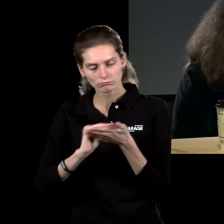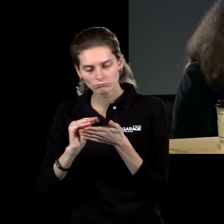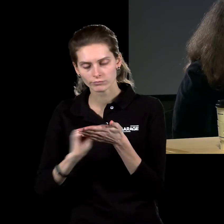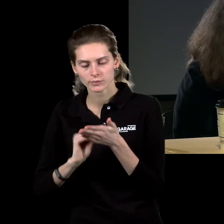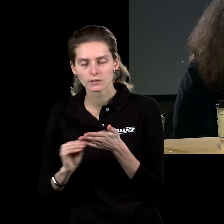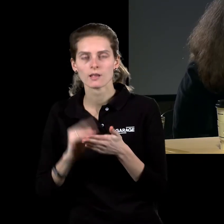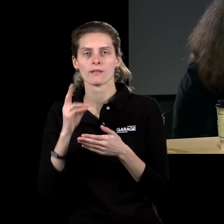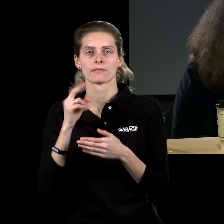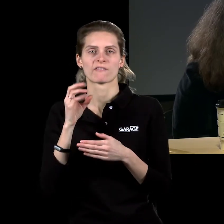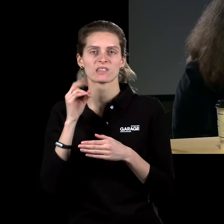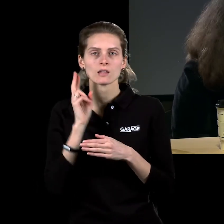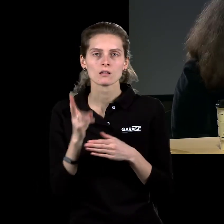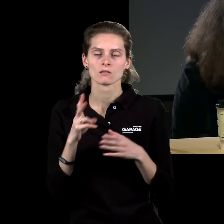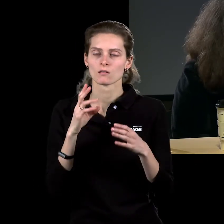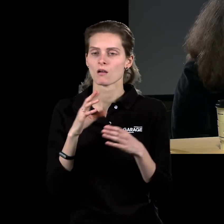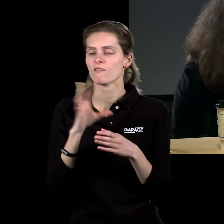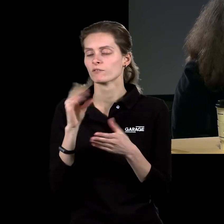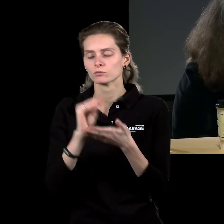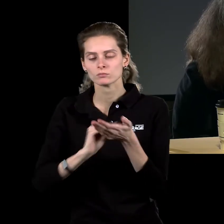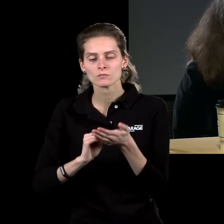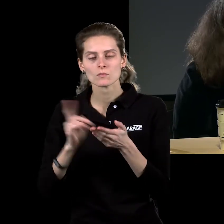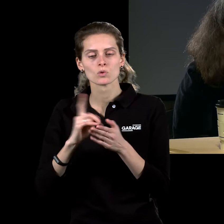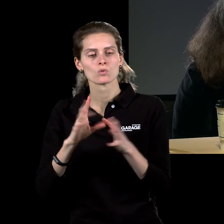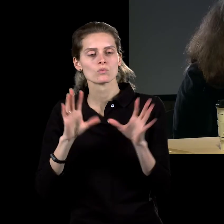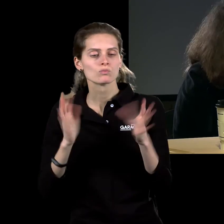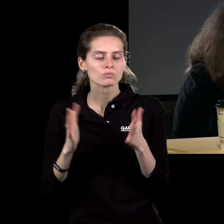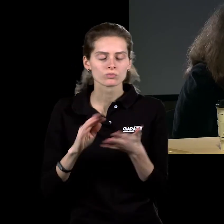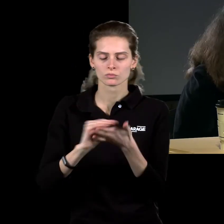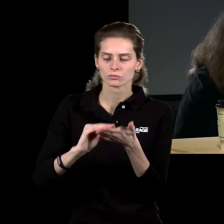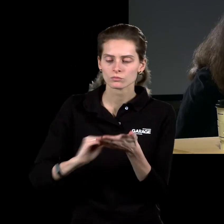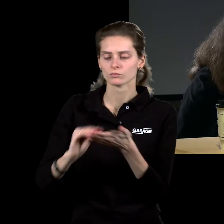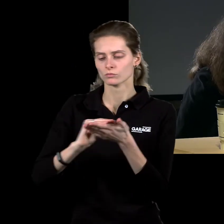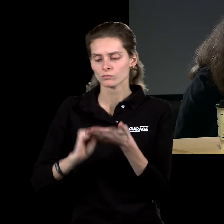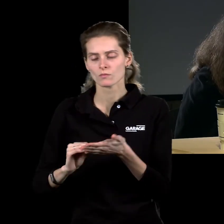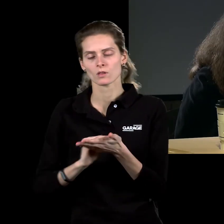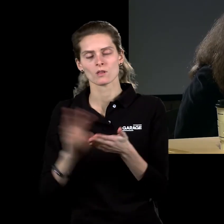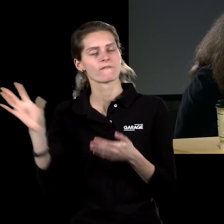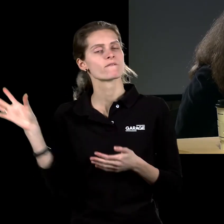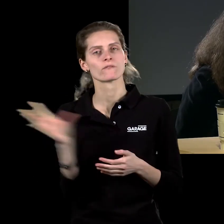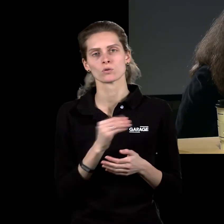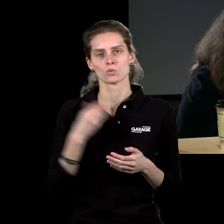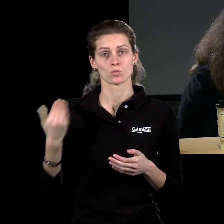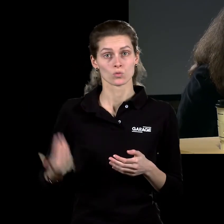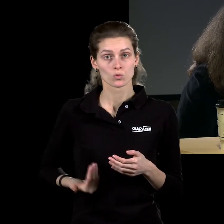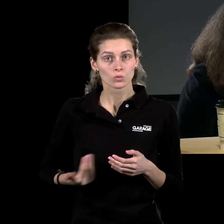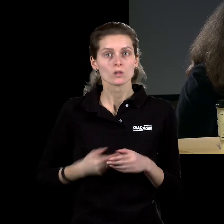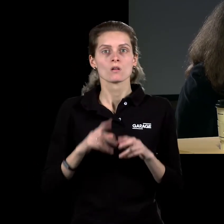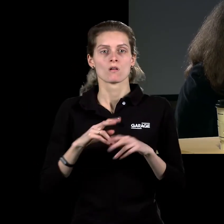фиксировал абсолютно все события ее жизни и их общей жизни, и такие же дневники на протяжении своей жизни вела Эва